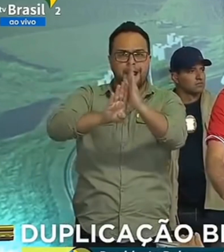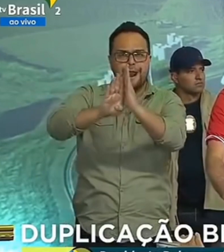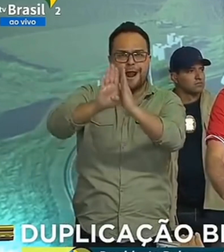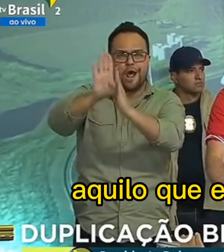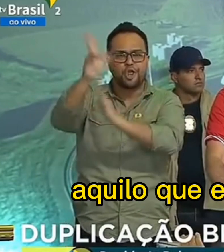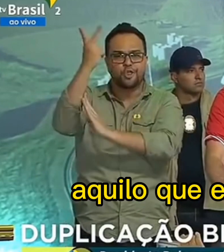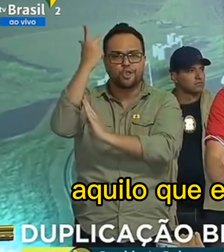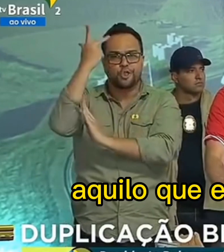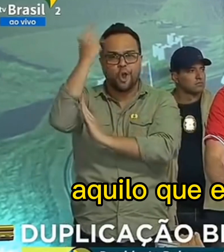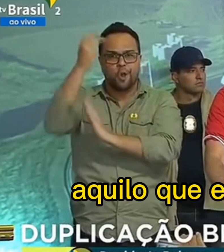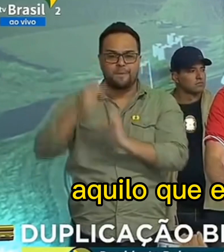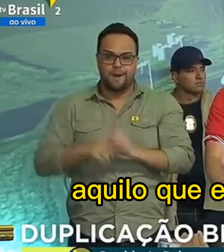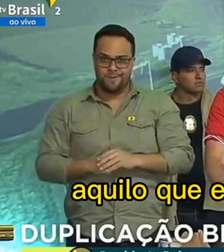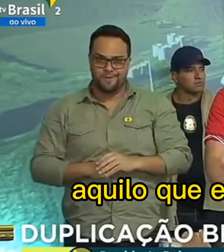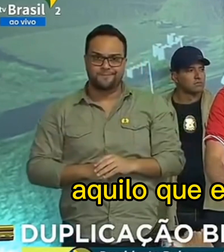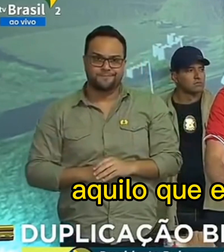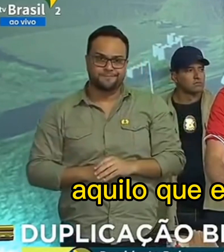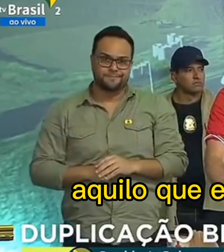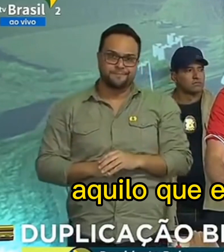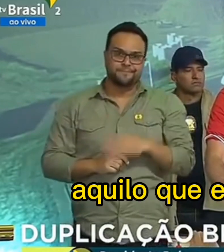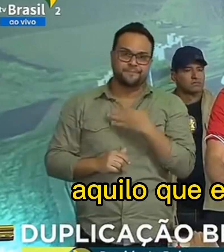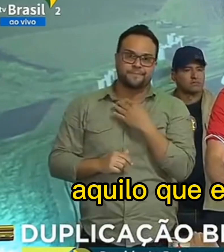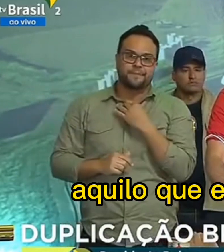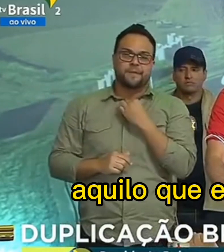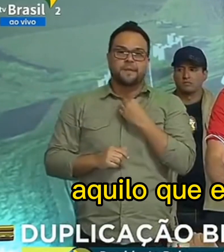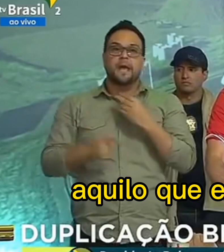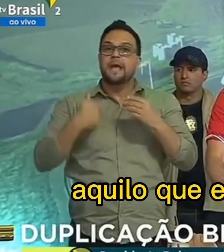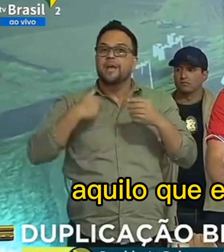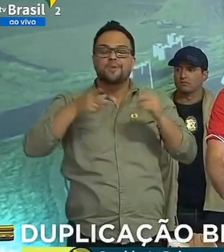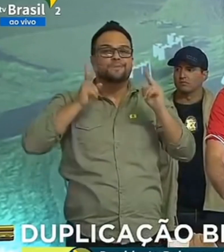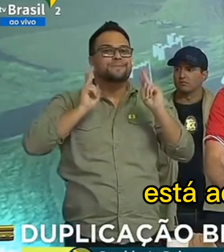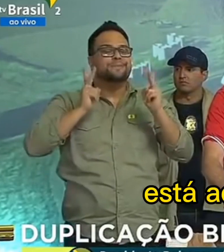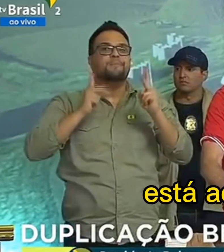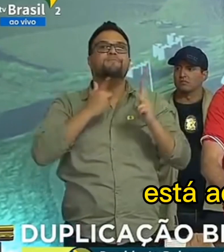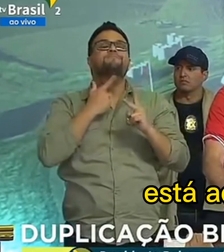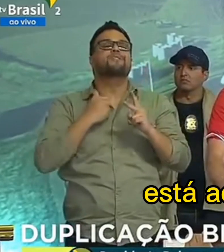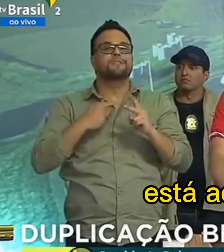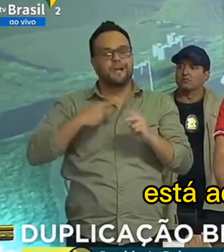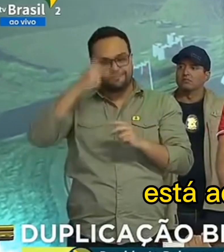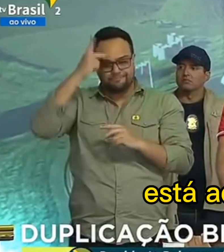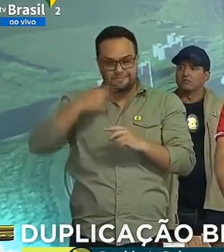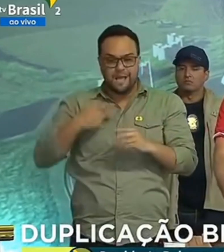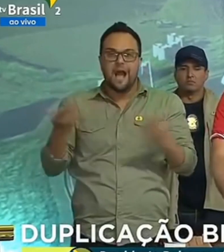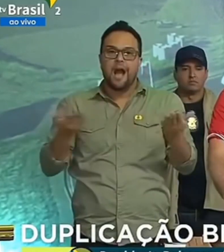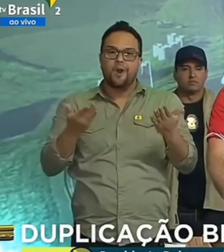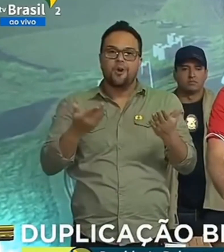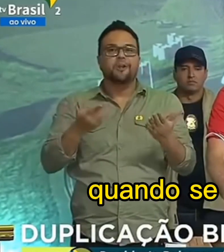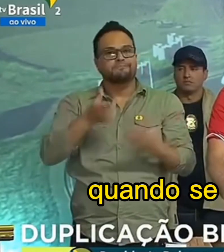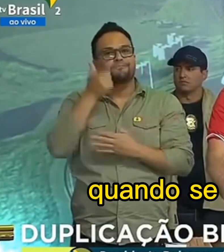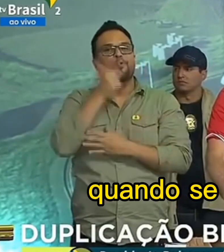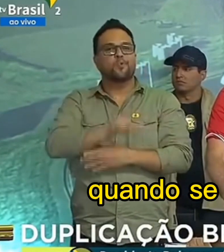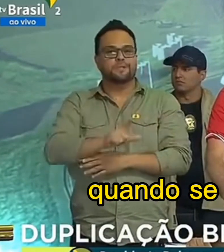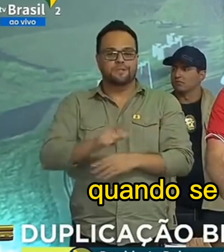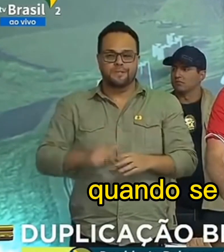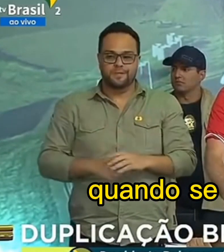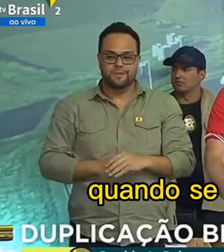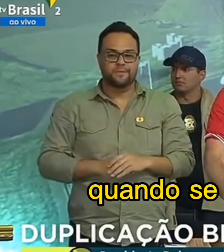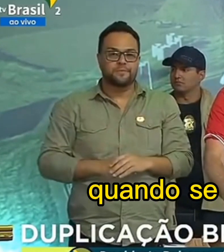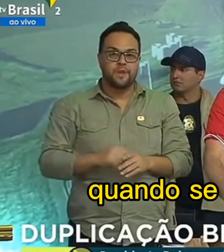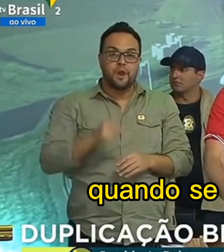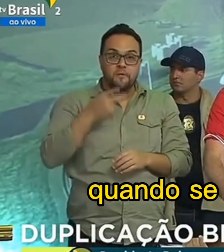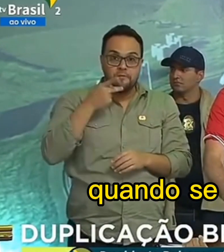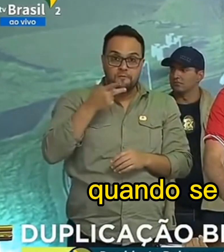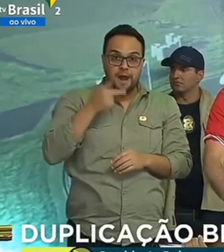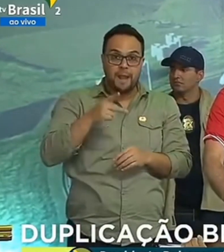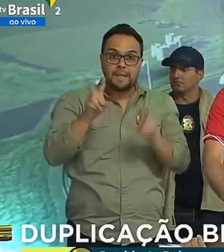normalidade. Aquilo que eu sempre desejei está acontecendo. Quando se fala